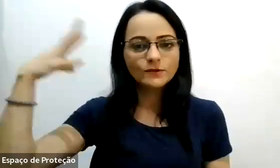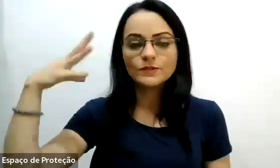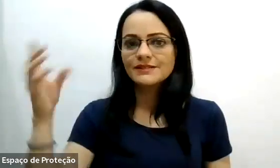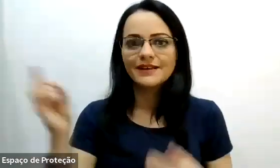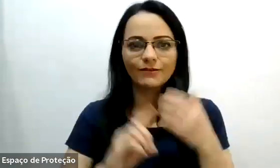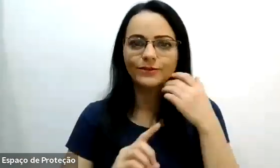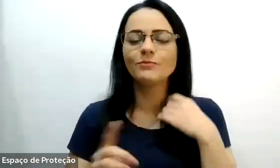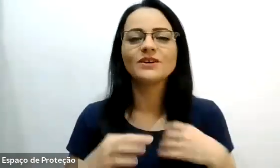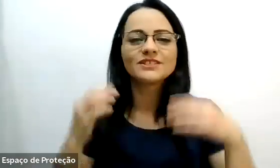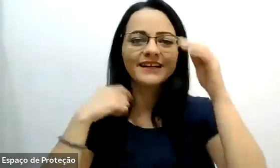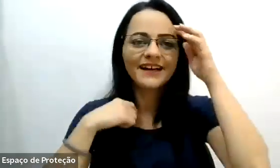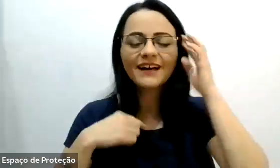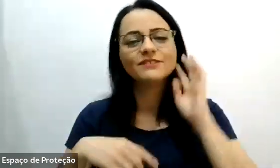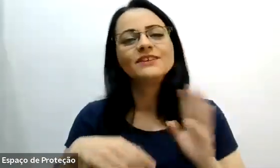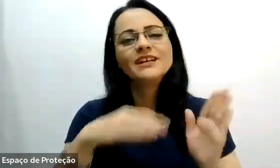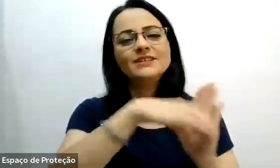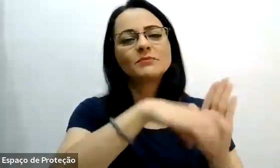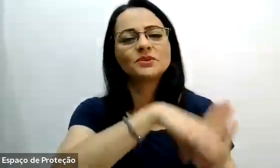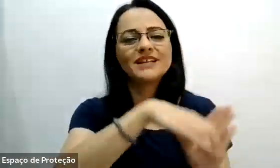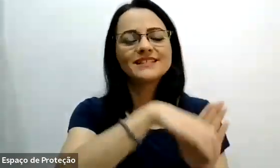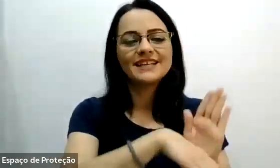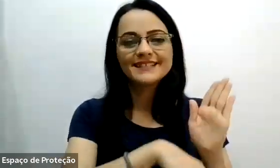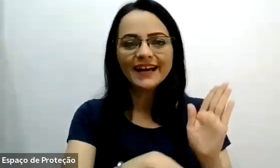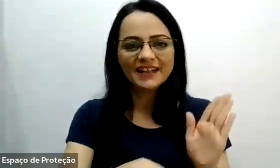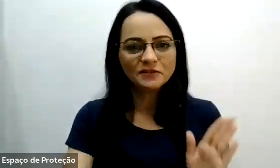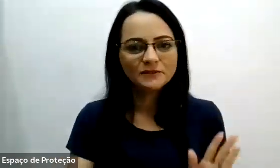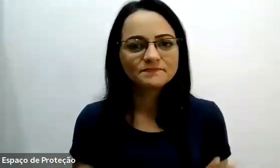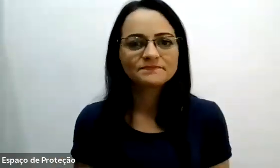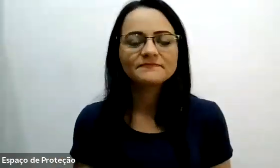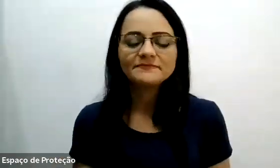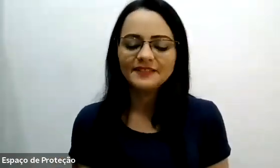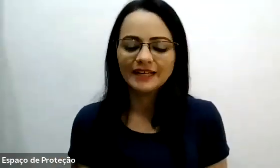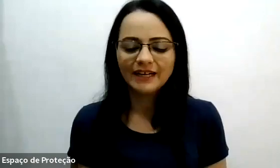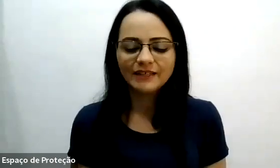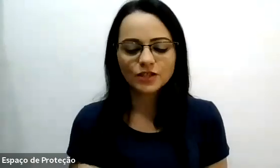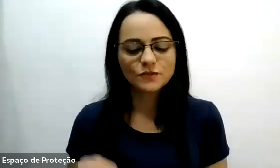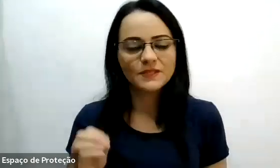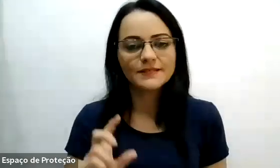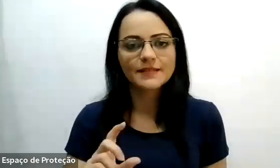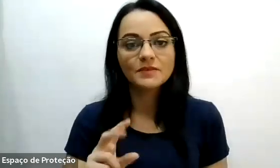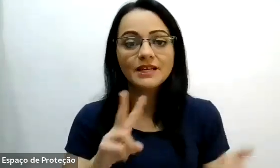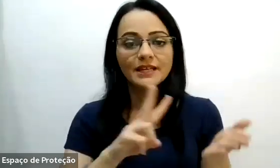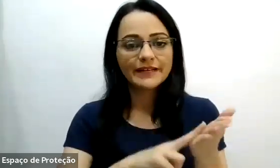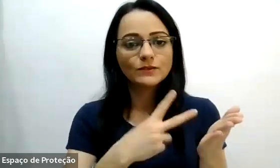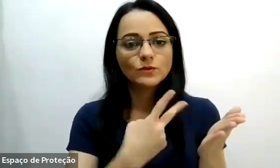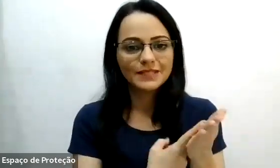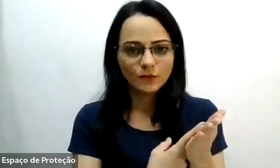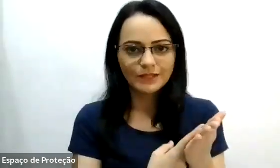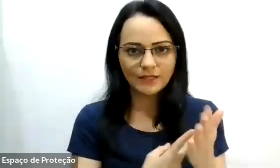luz? Não, não pode, tá errado. Isso é português sinalizado, tá? A gente precisa sempre traduzir o